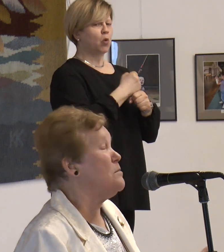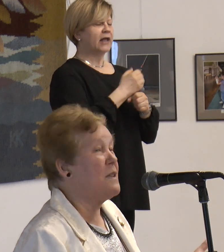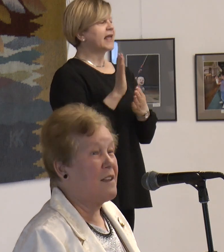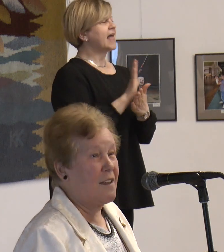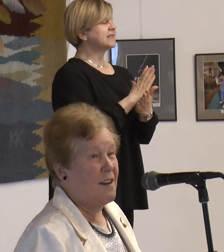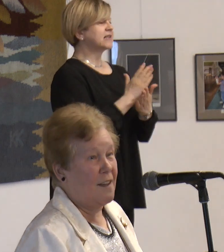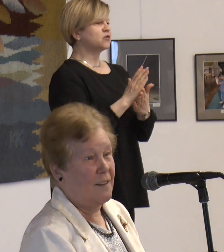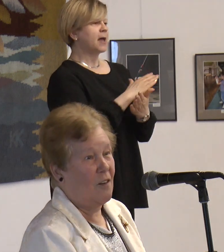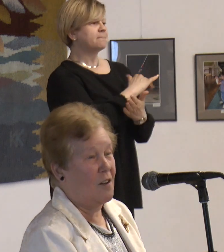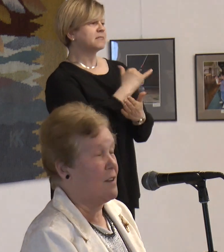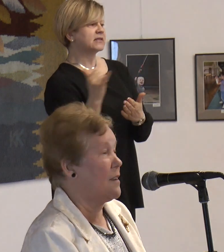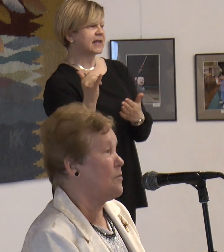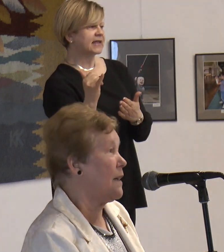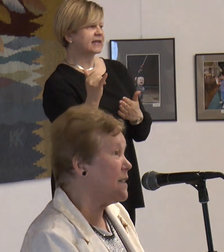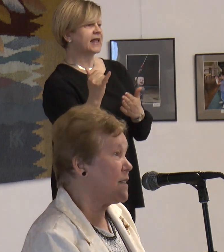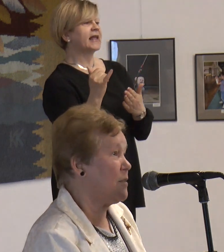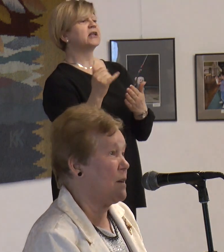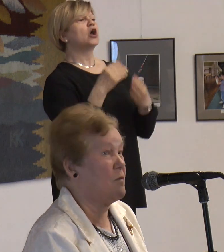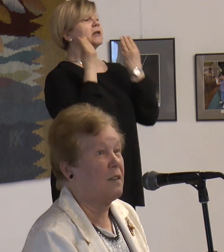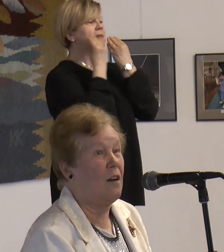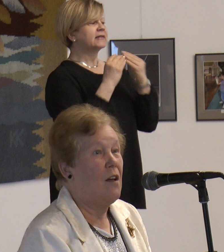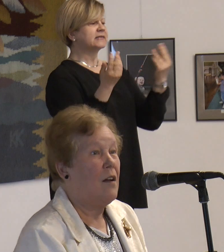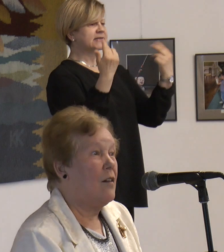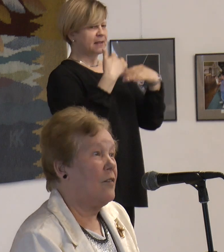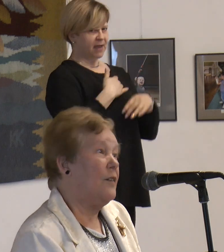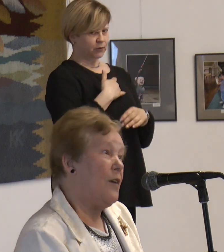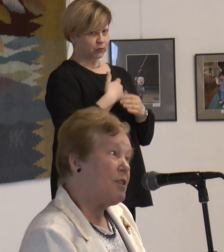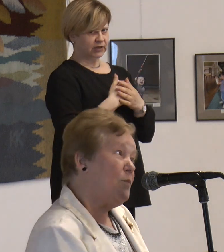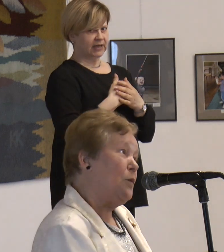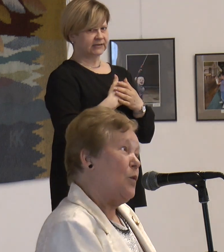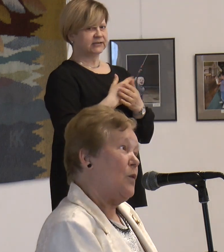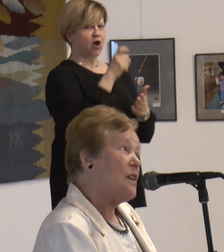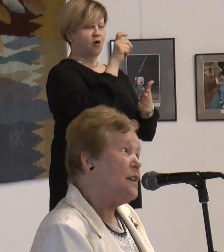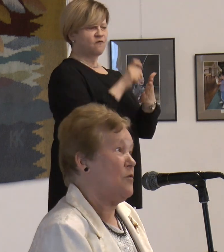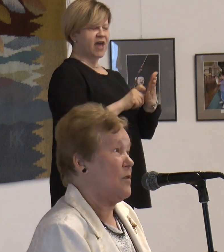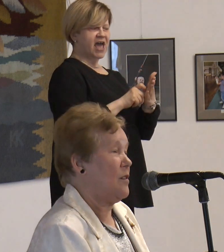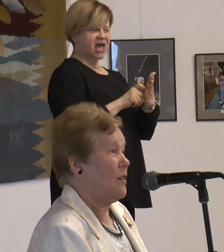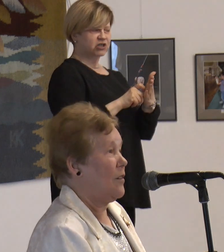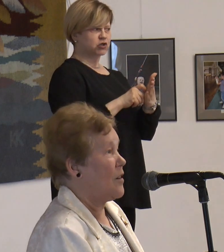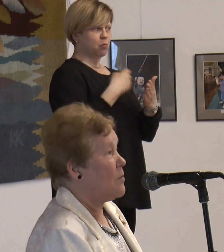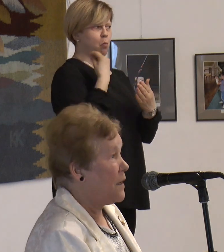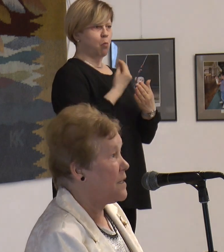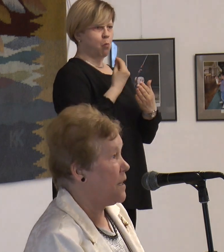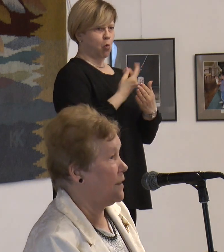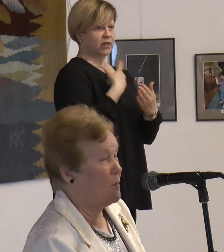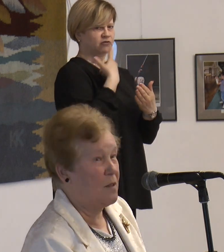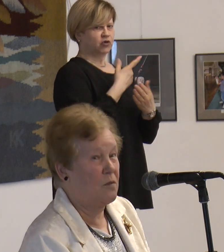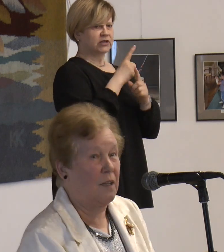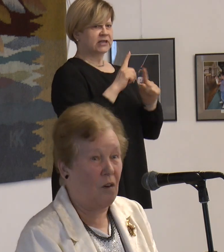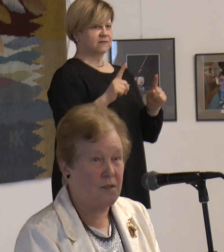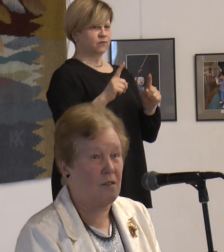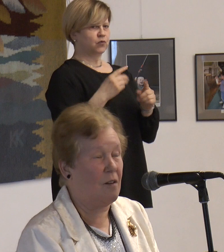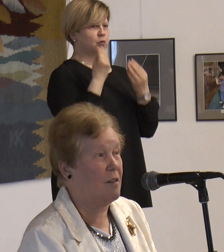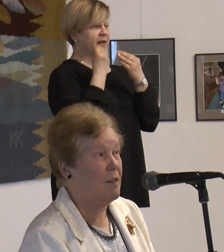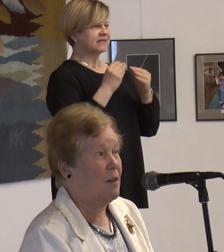Egyszerűen mindenkinek, aki megtisztelt bennünket a versmondókon kívül, akik megtiszteltek